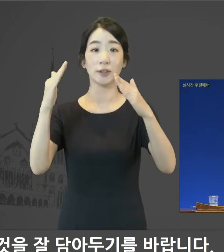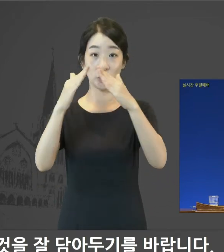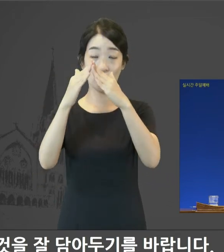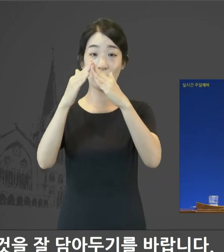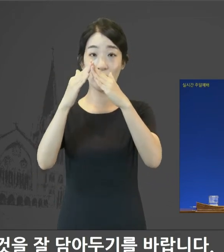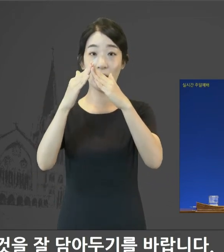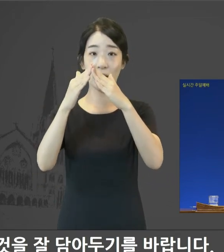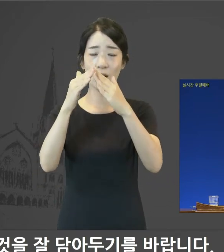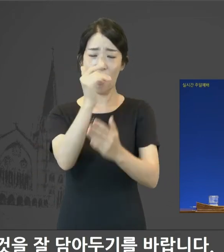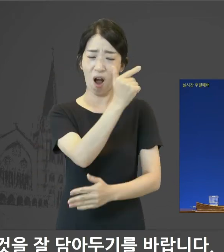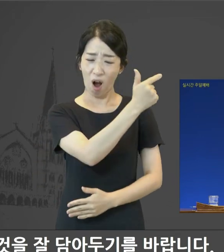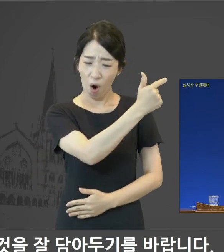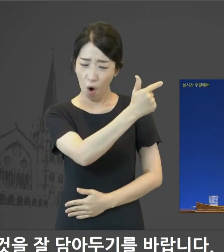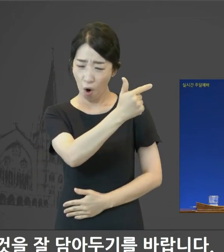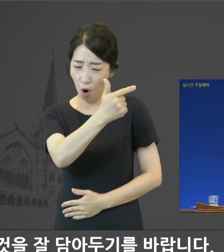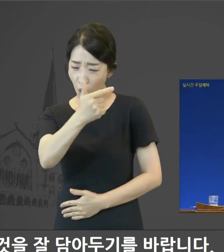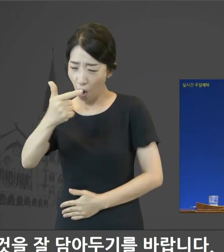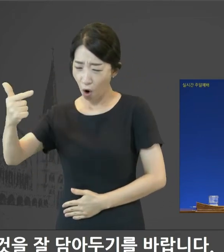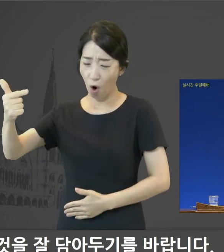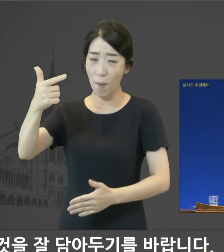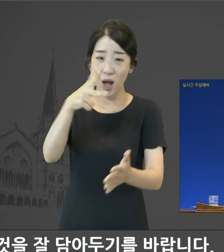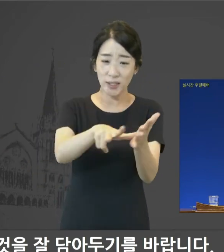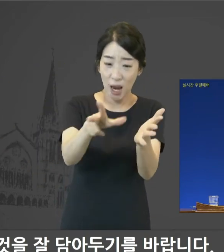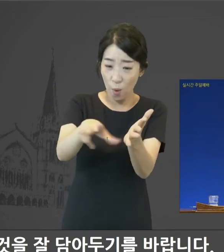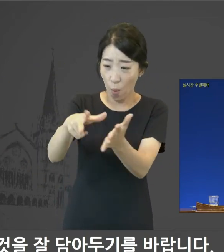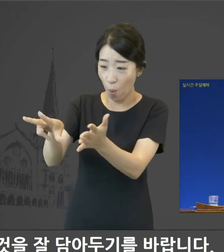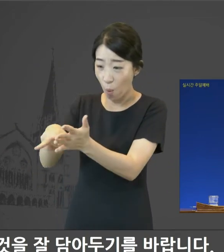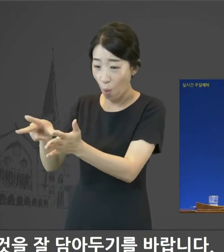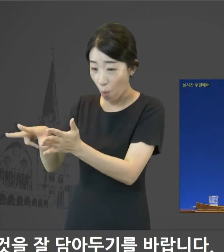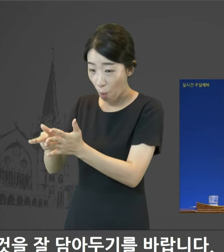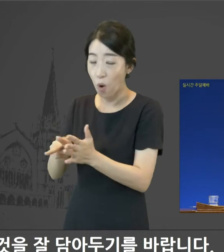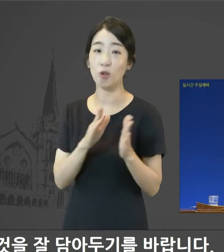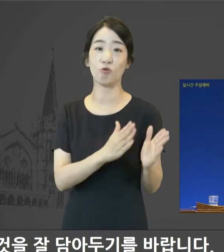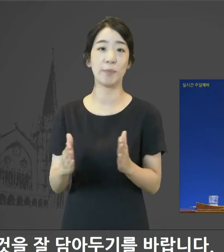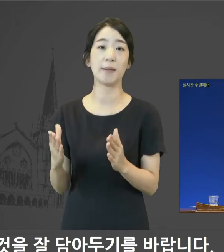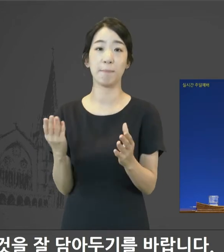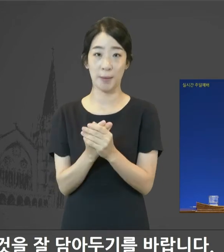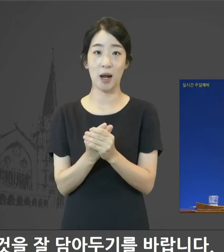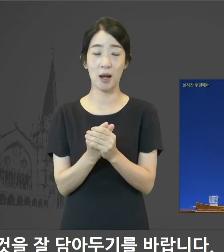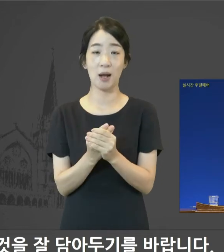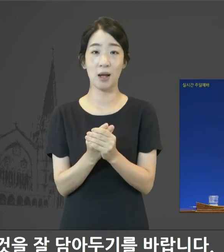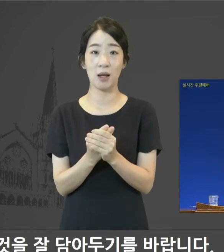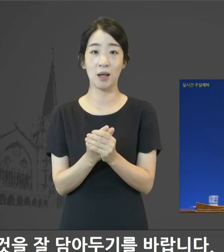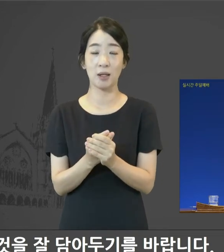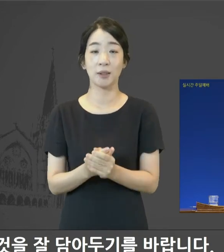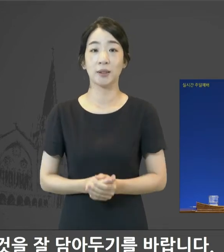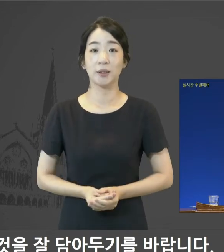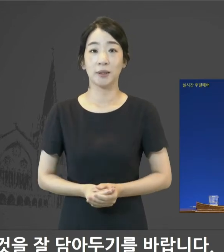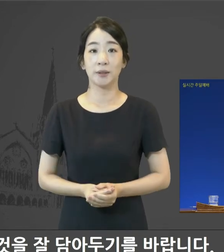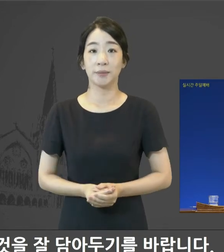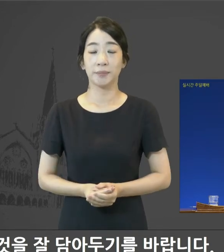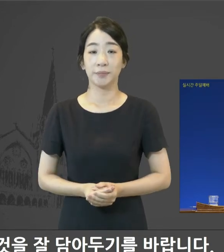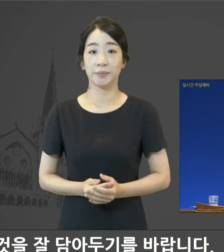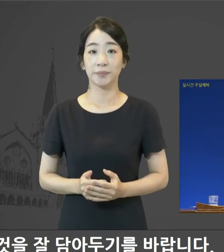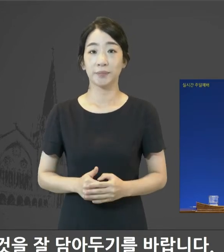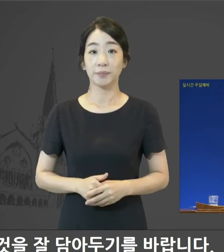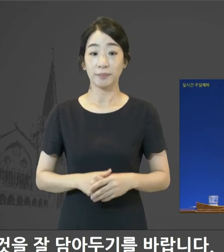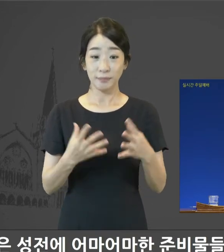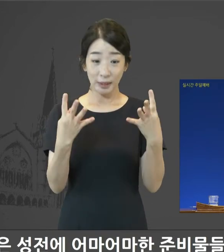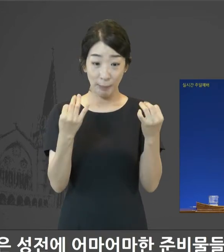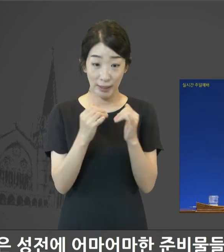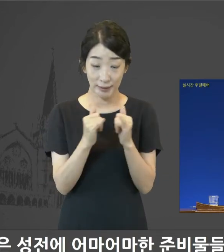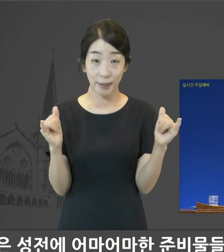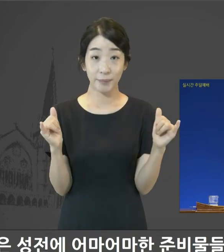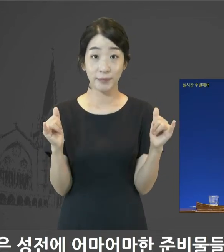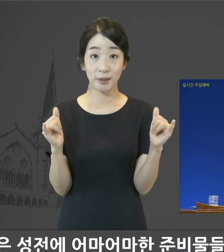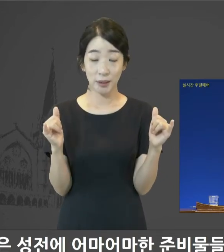어마어마한 준비물들이 이미 되어져 있었습니다. 아까 언급드린 대로 많은